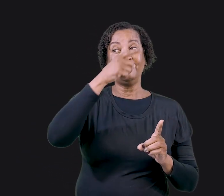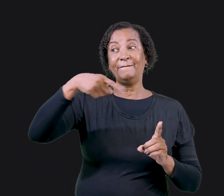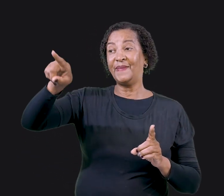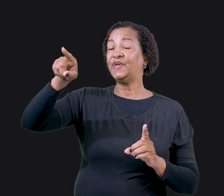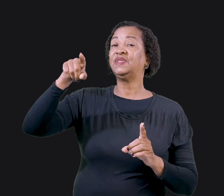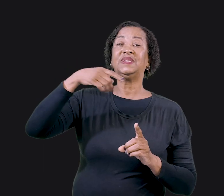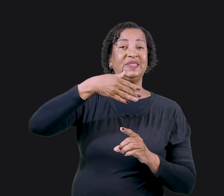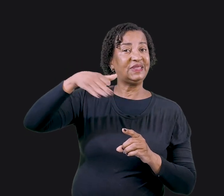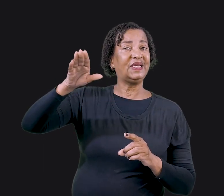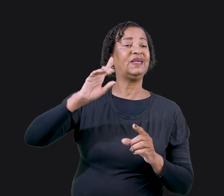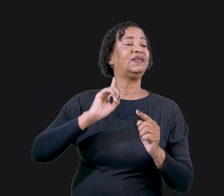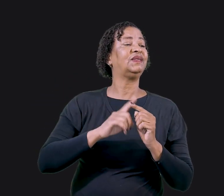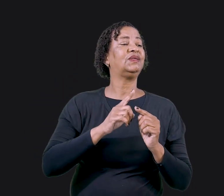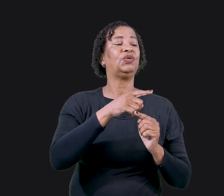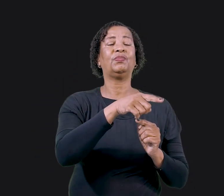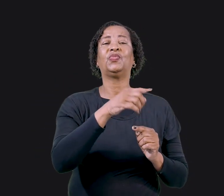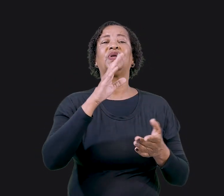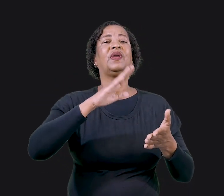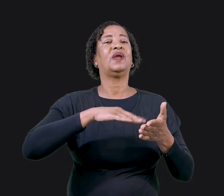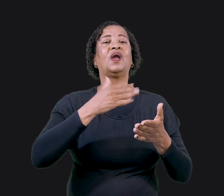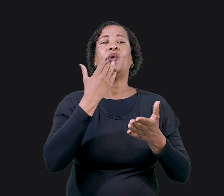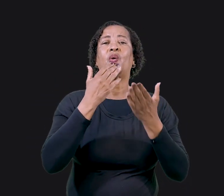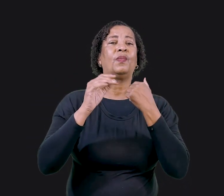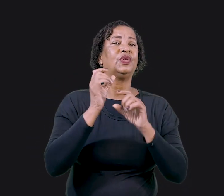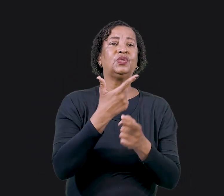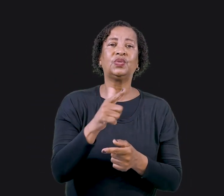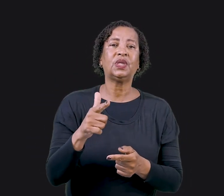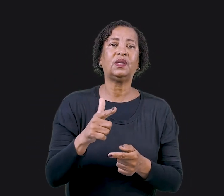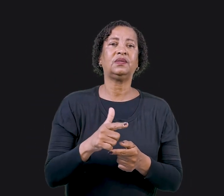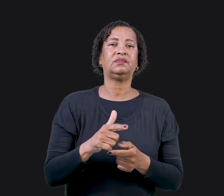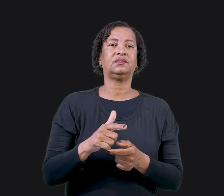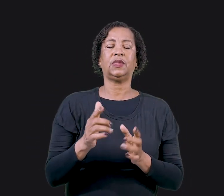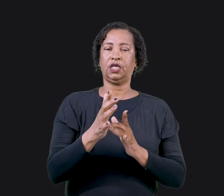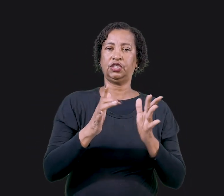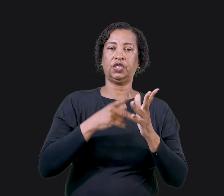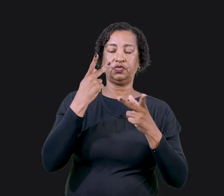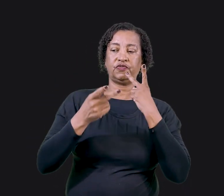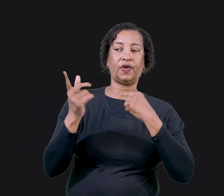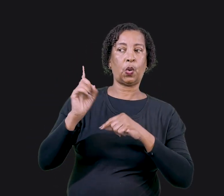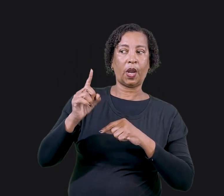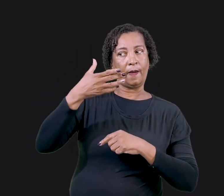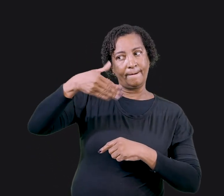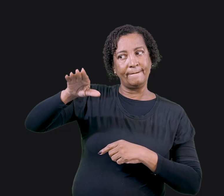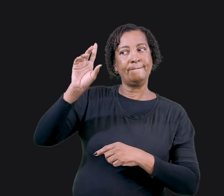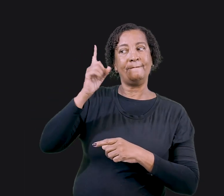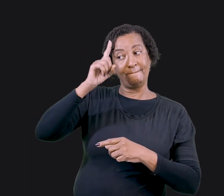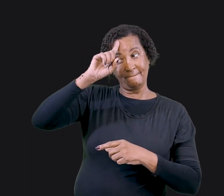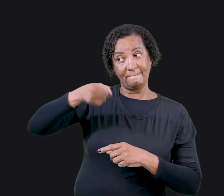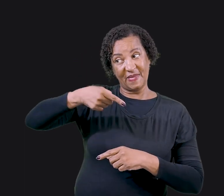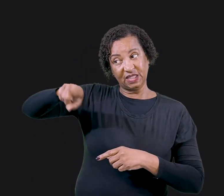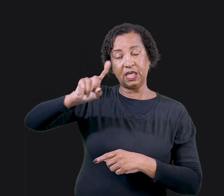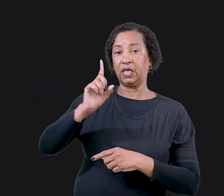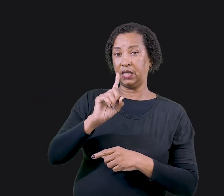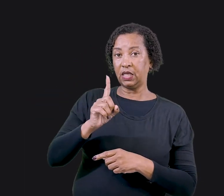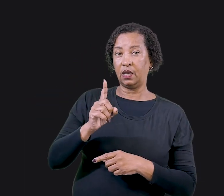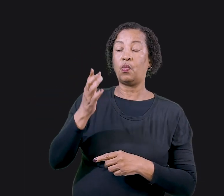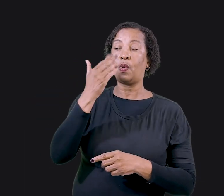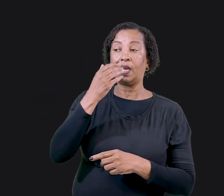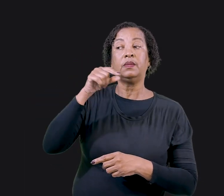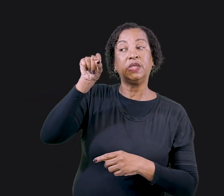Jesus respondeu: não os mande embora. Alimente-os. Vejam quantos pãezinhos vocês têm. Algo